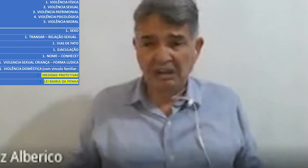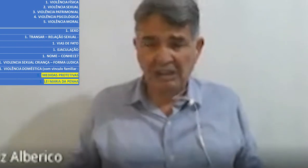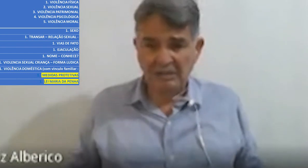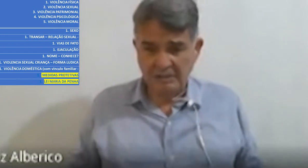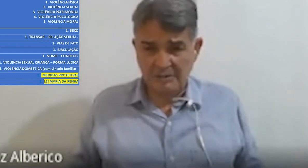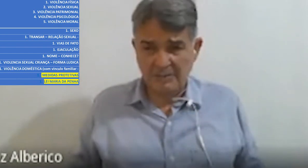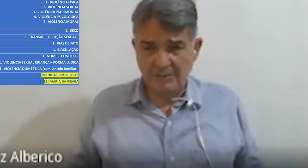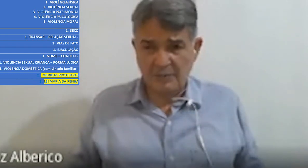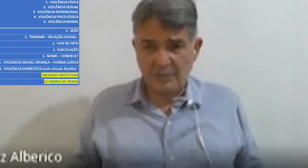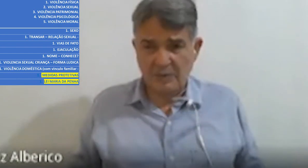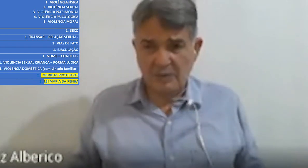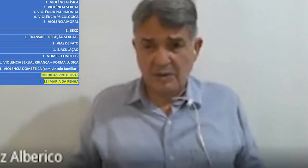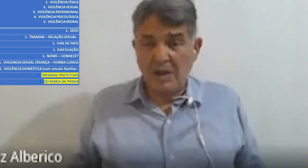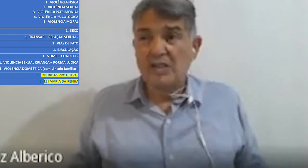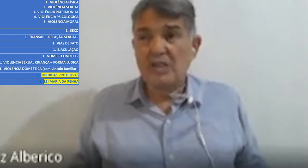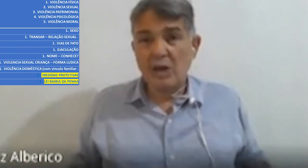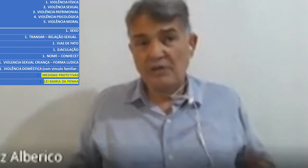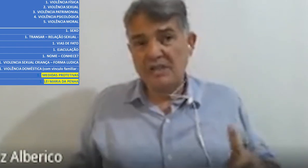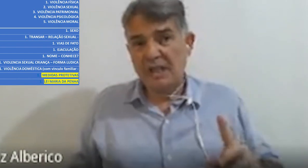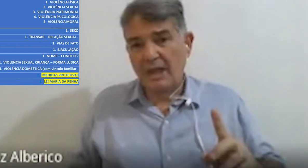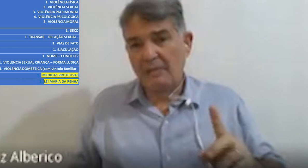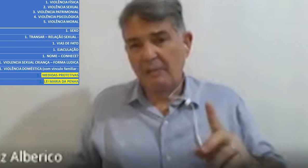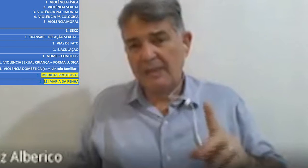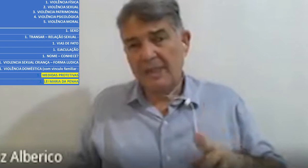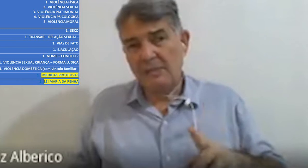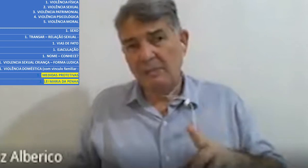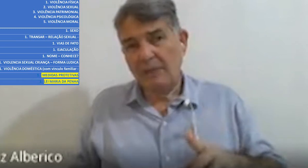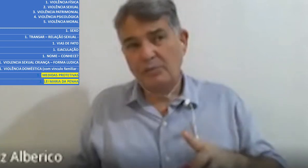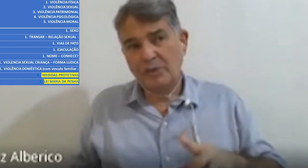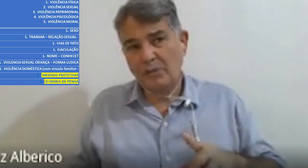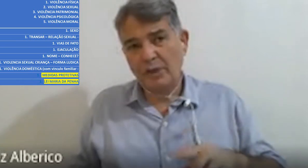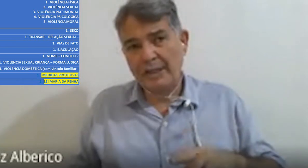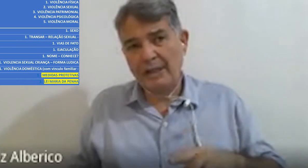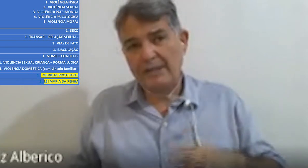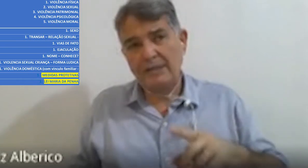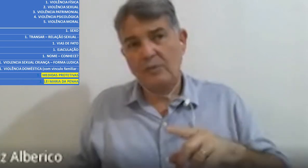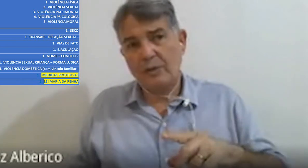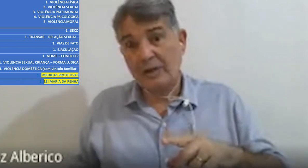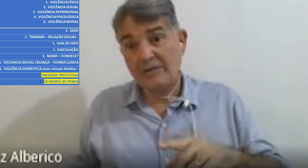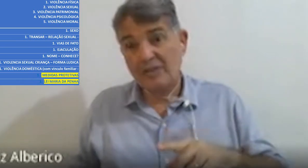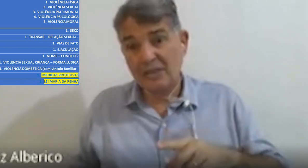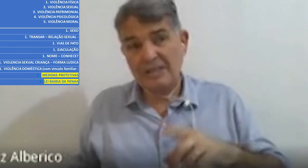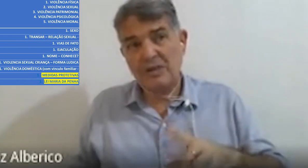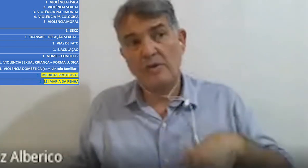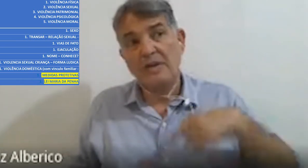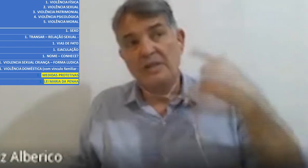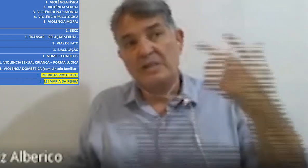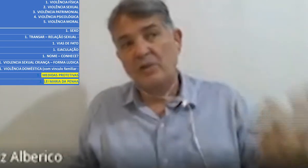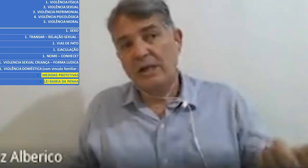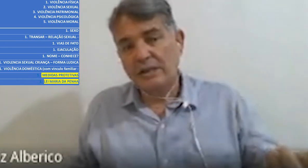nada. Se eu fizer a pergunta, ou a indagação, ou a investigação, se alguém está